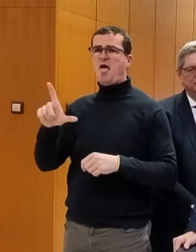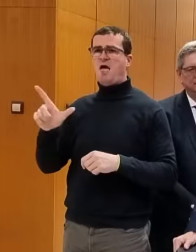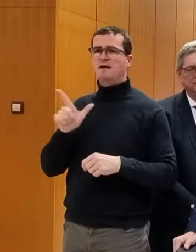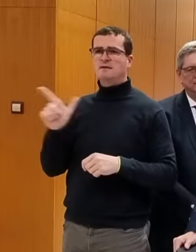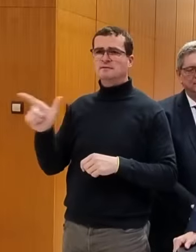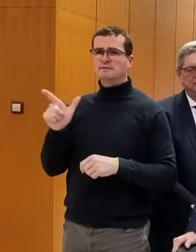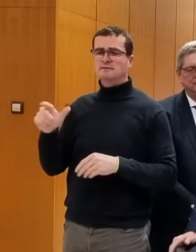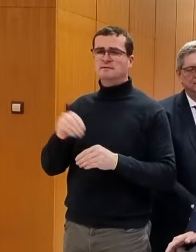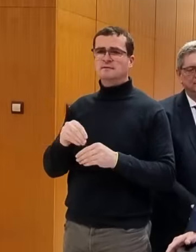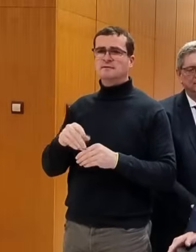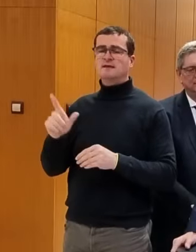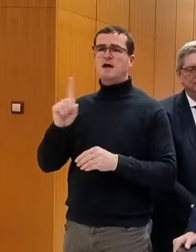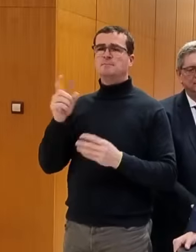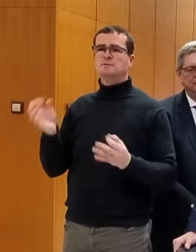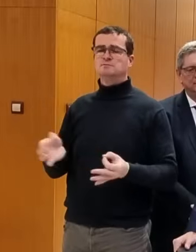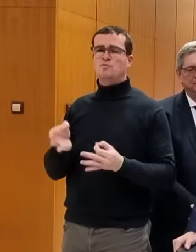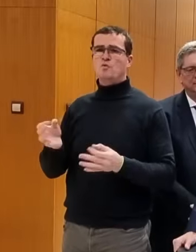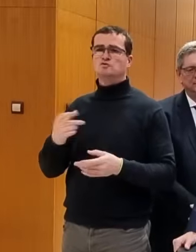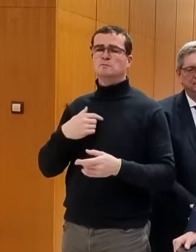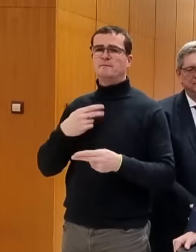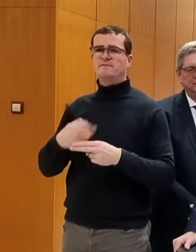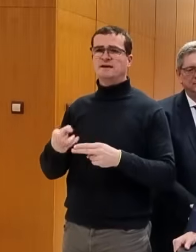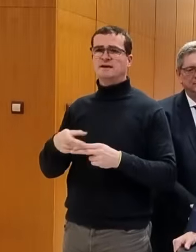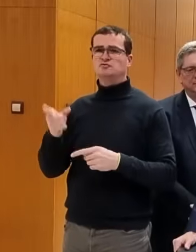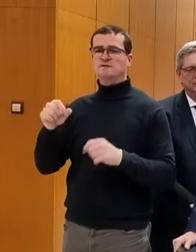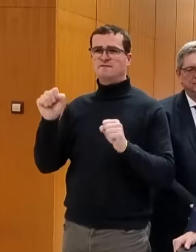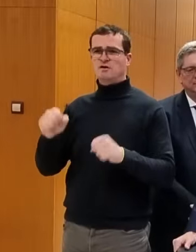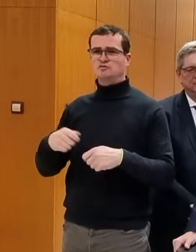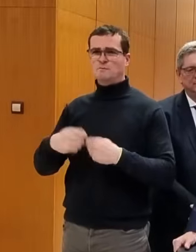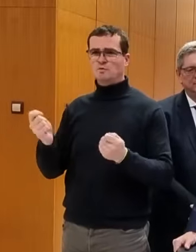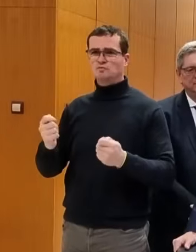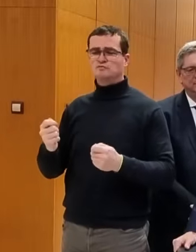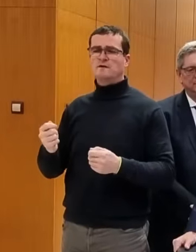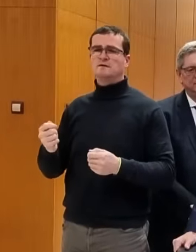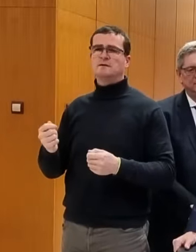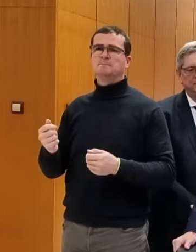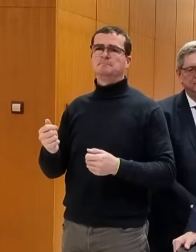o tom, že akým spôsobom sa vysporiadame s tým